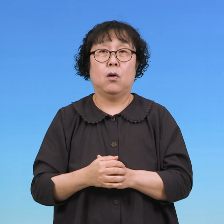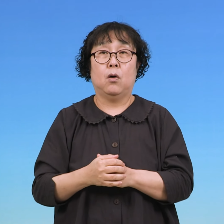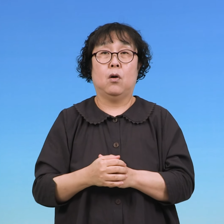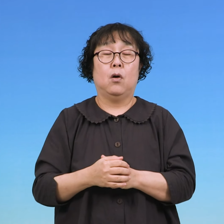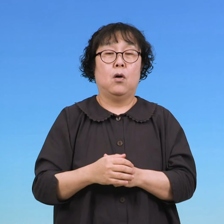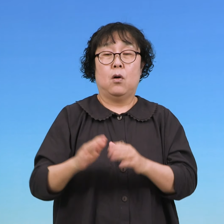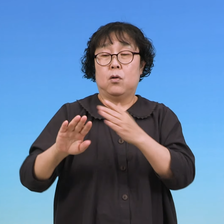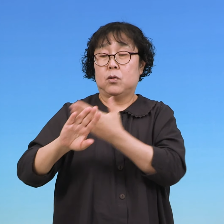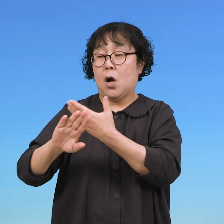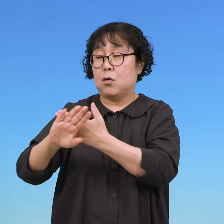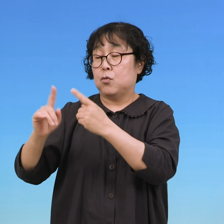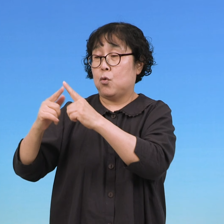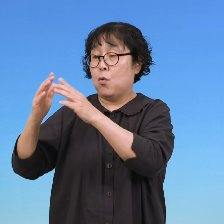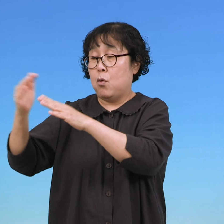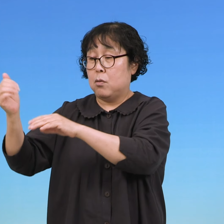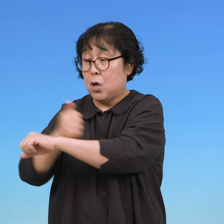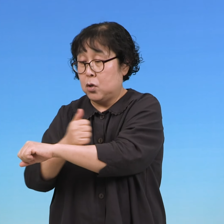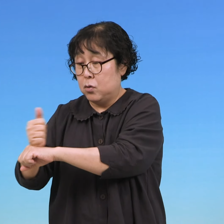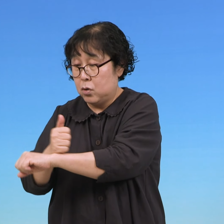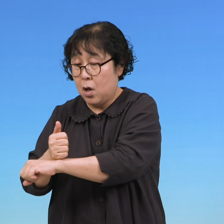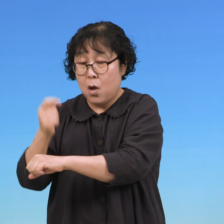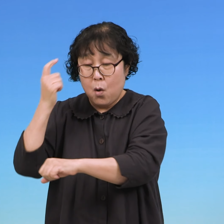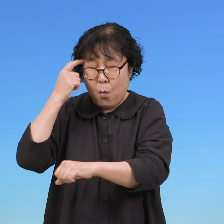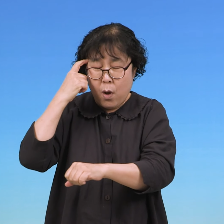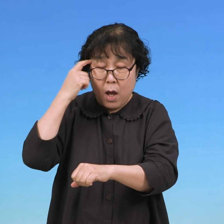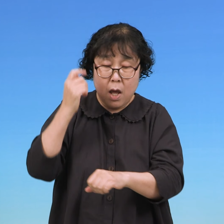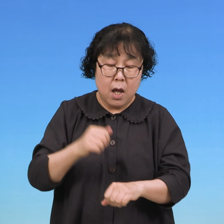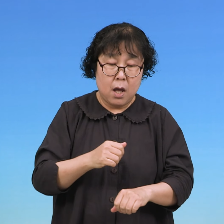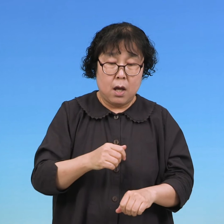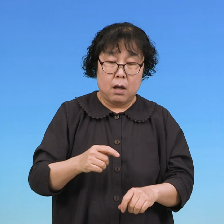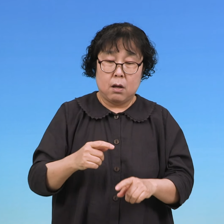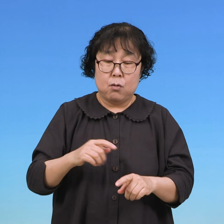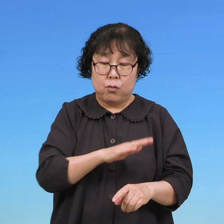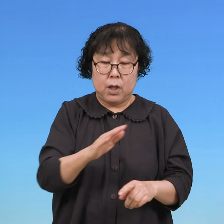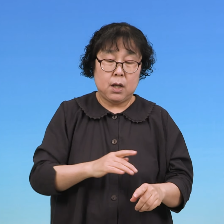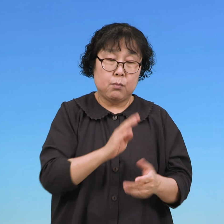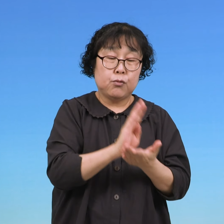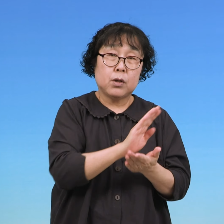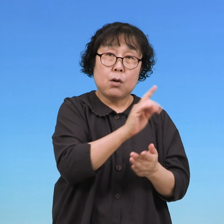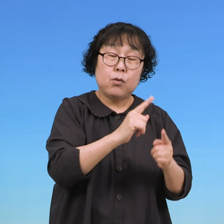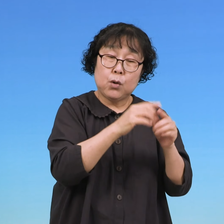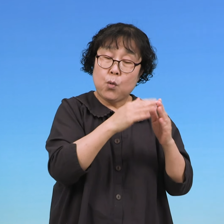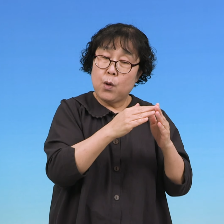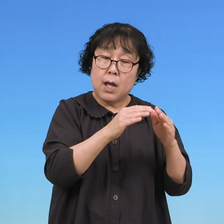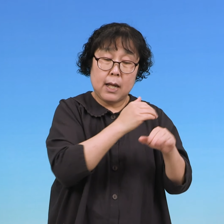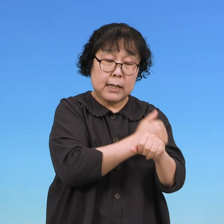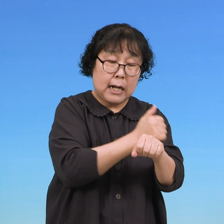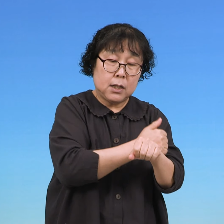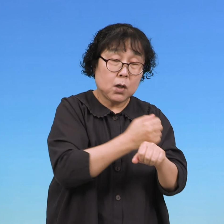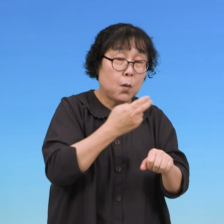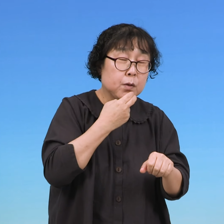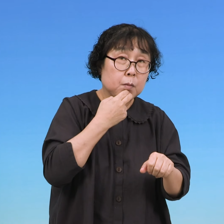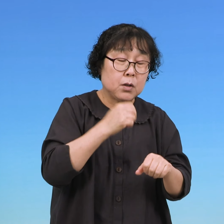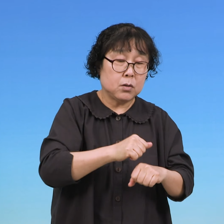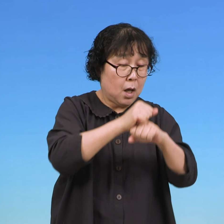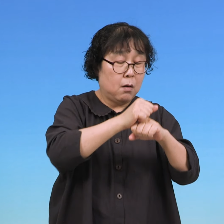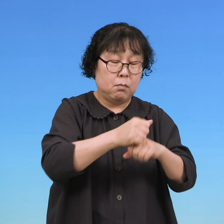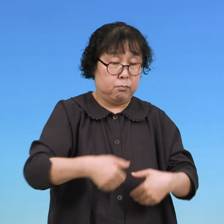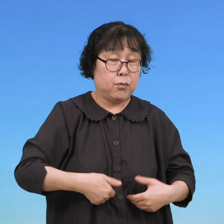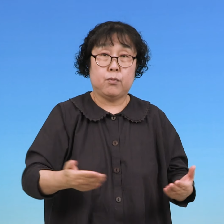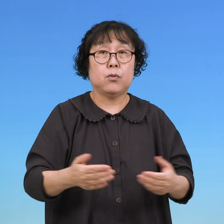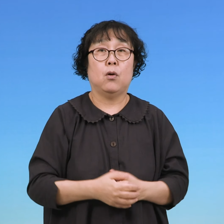나가기로 결정했는데 분당 우리 교회 안 나오시는데 그거를 왜 재적을 쌓아둘 이유가 있습니까? 그리고